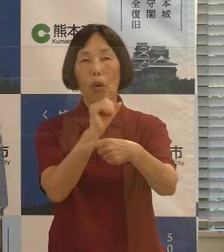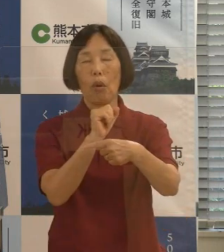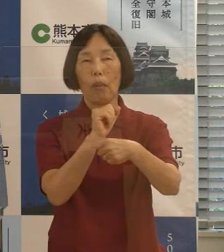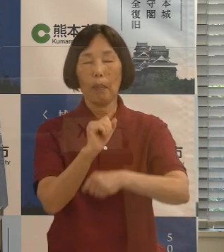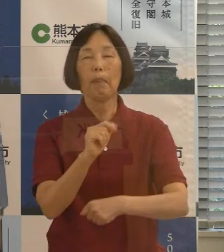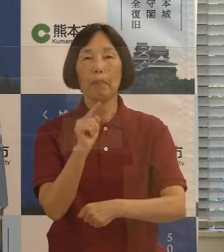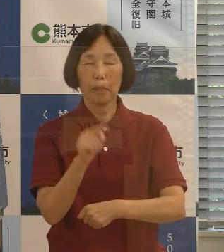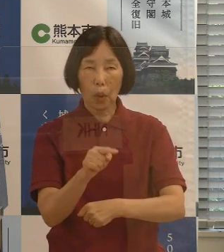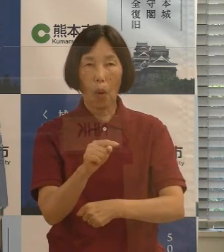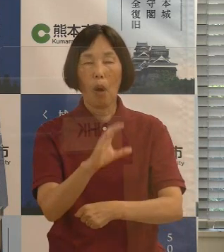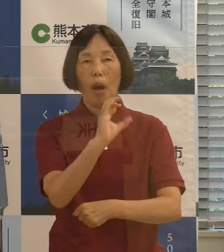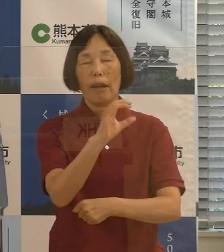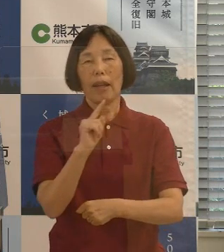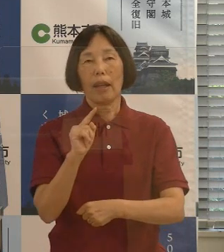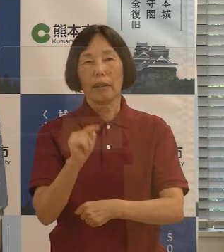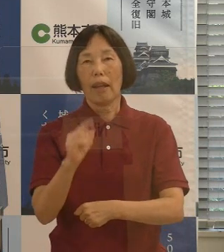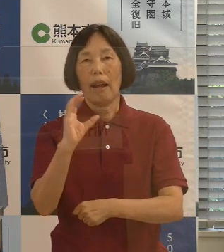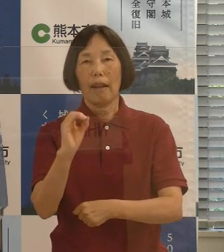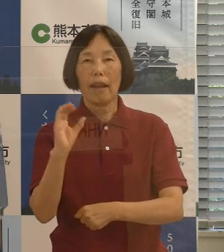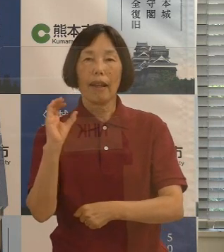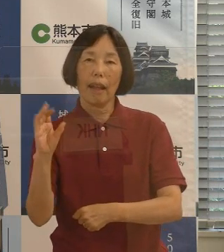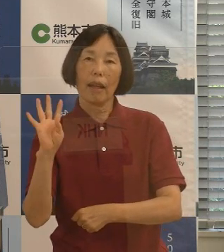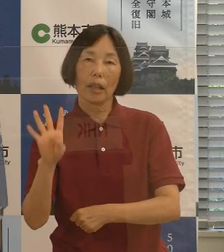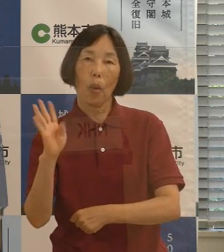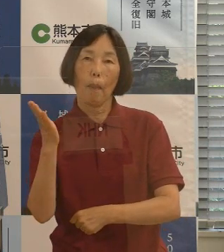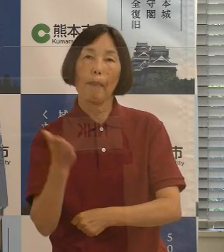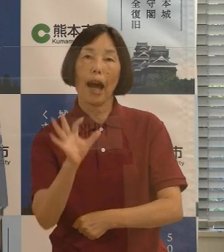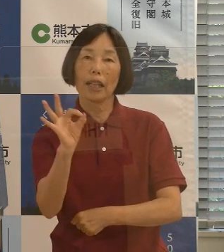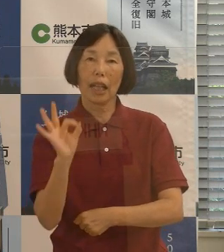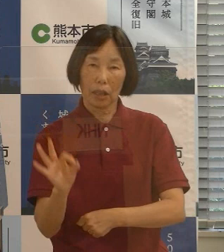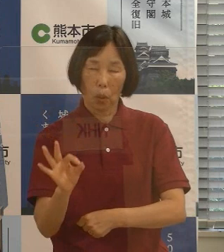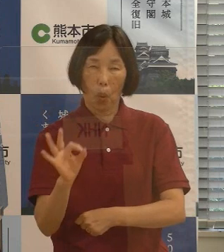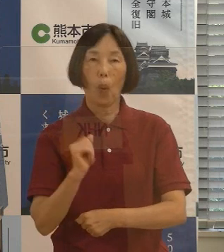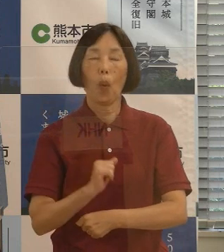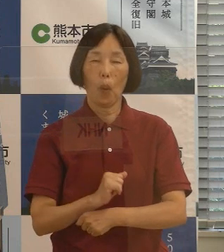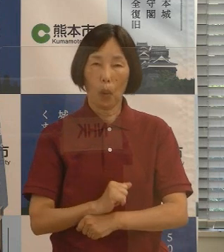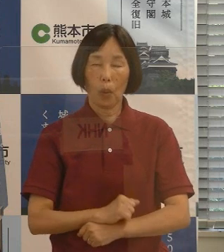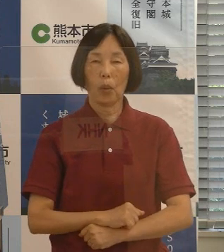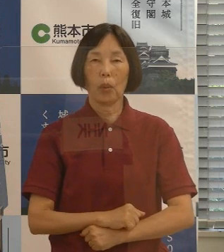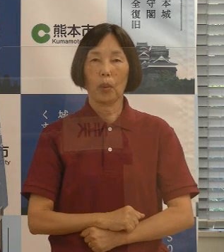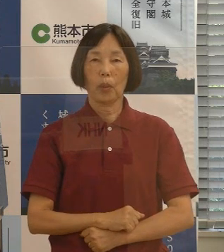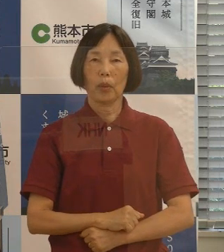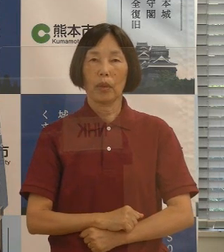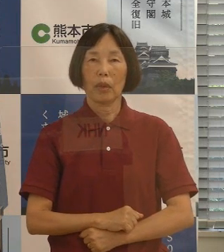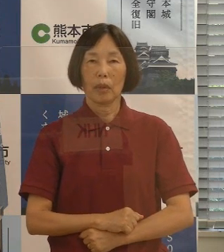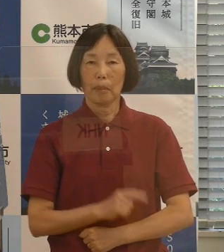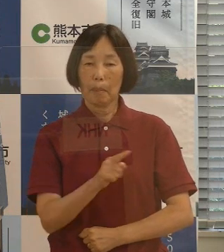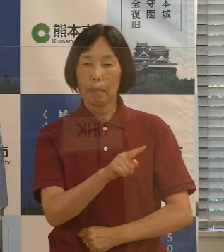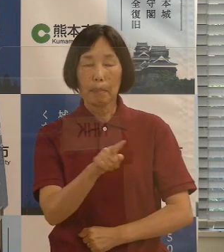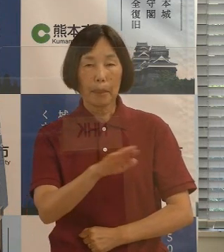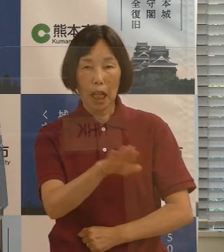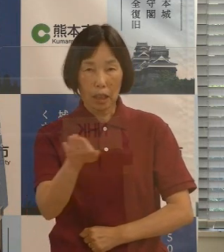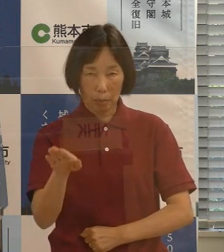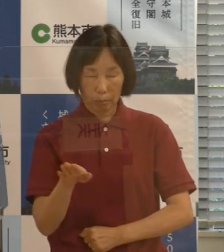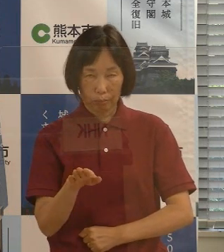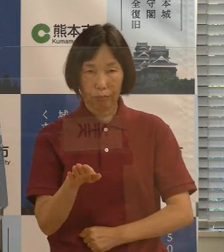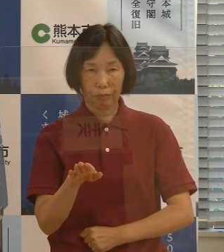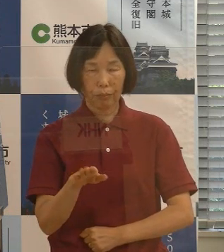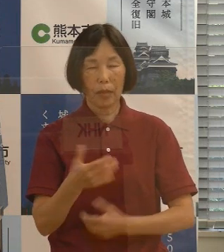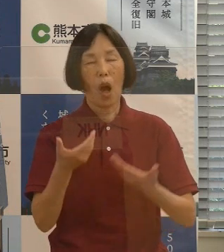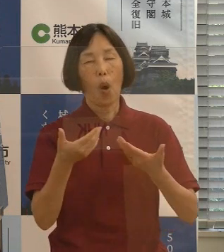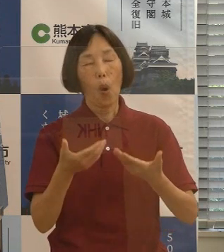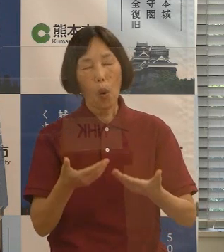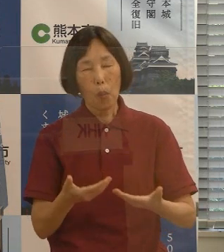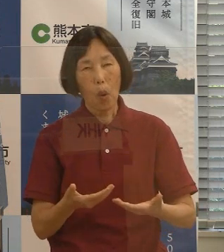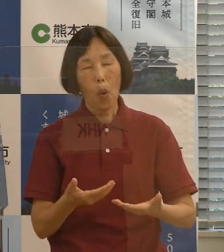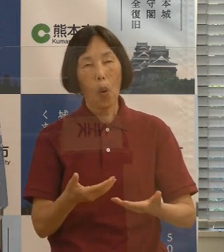0.004%、 約2万5千回に1人といった状況でありまして、いずれの方につきましても重篤な